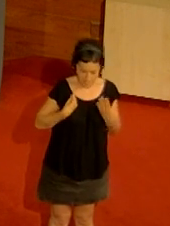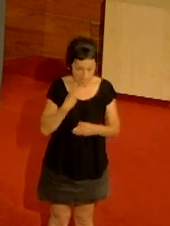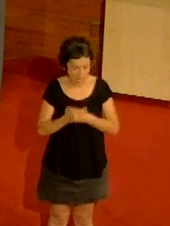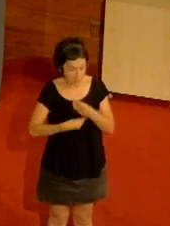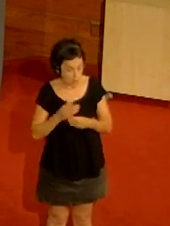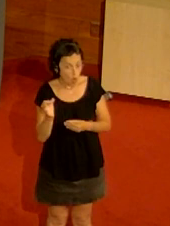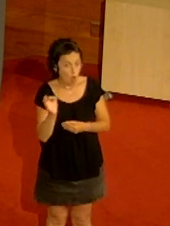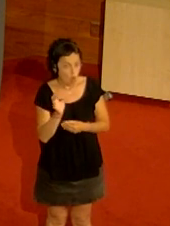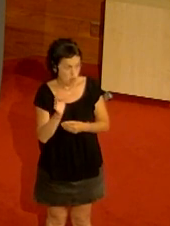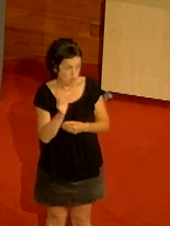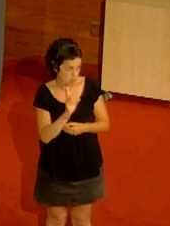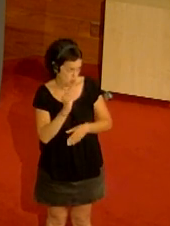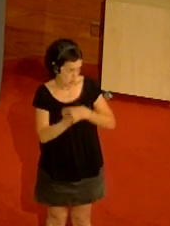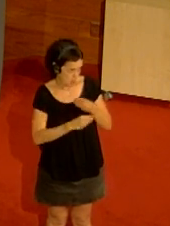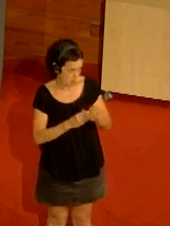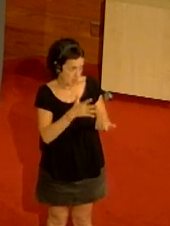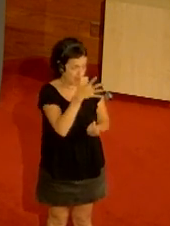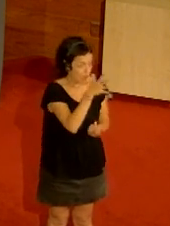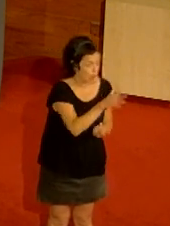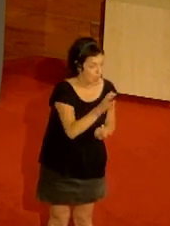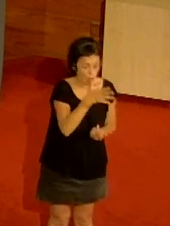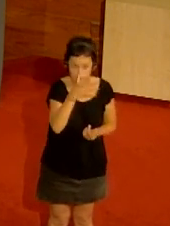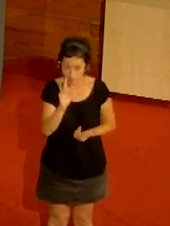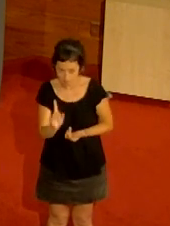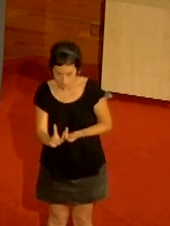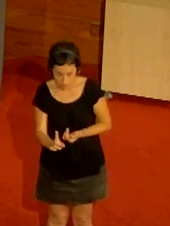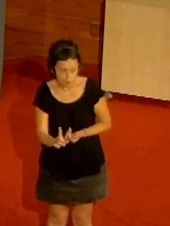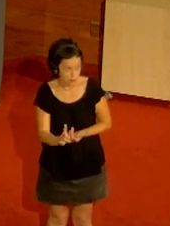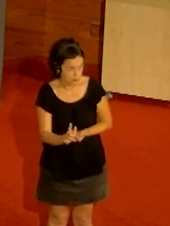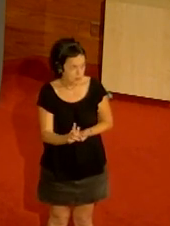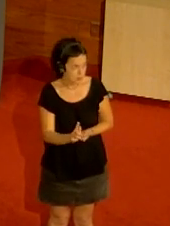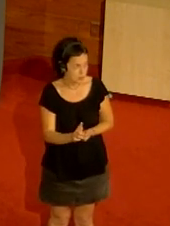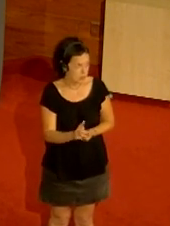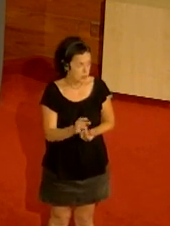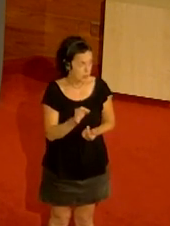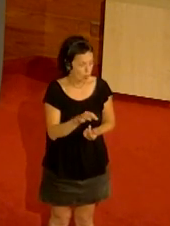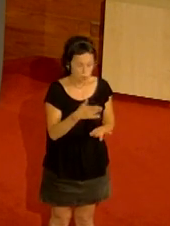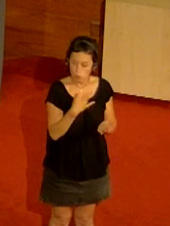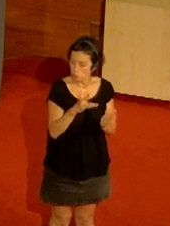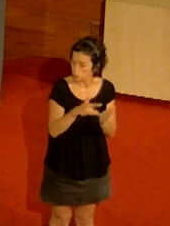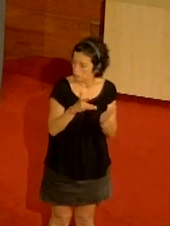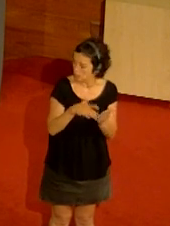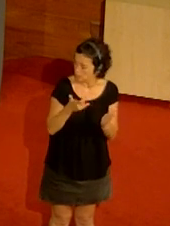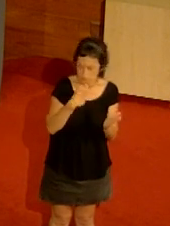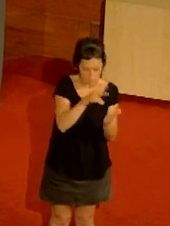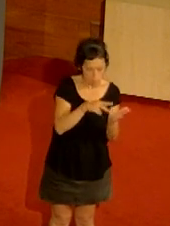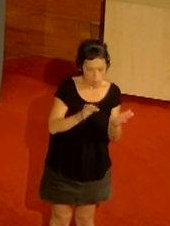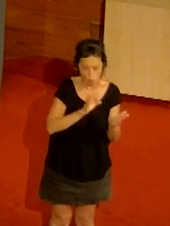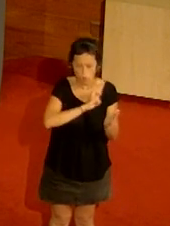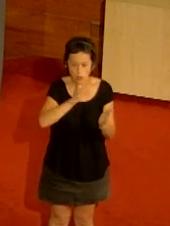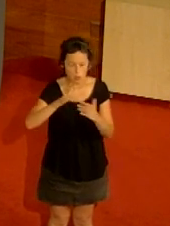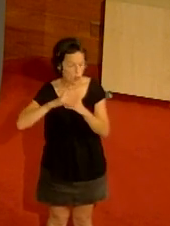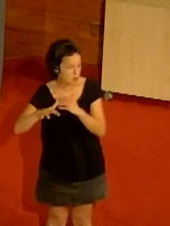no hacer y nuestro denunciar o no denunciar y nuestro estar en tu medio, en tu revista o en otro como La Marea o en